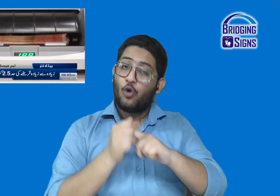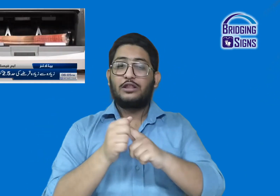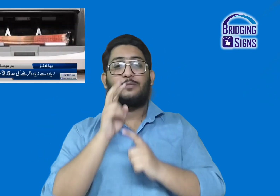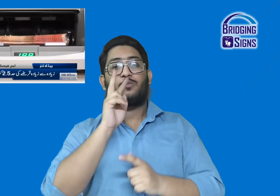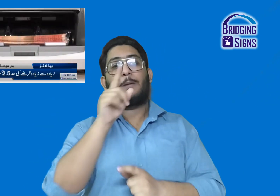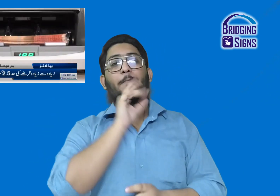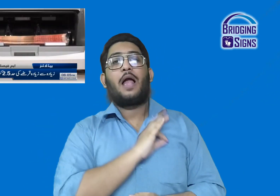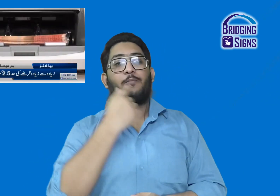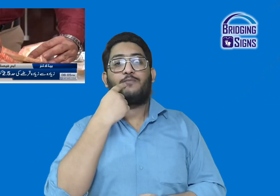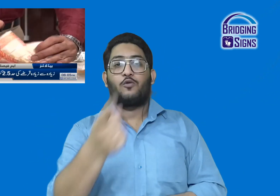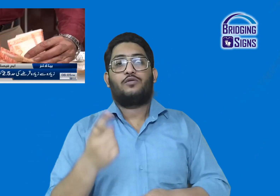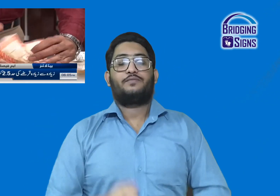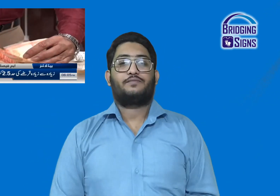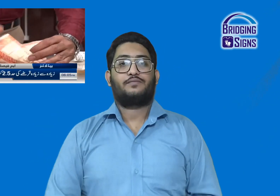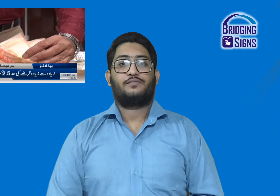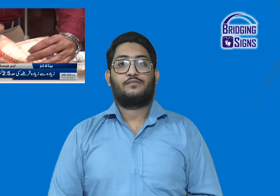आगे बढ़ने की दावत।